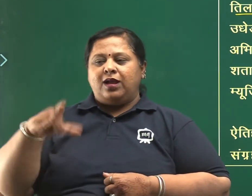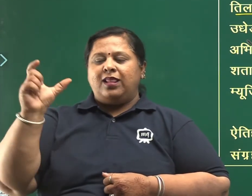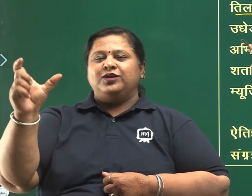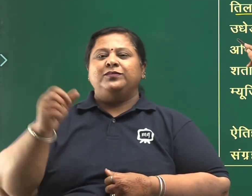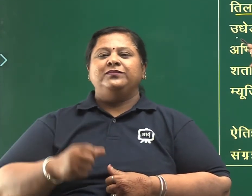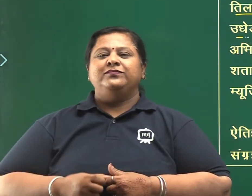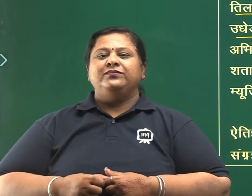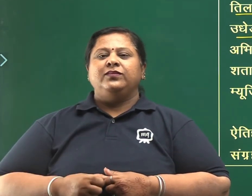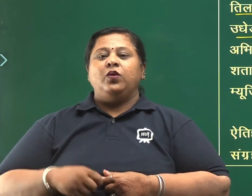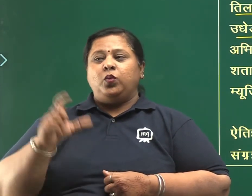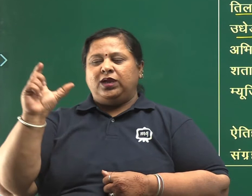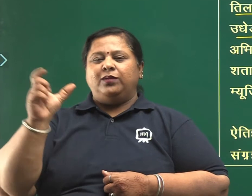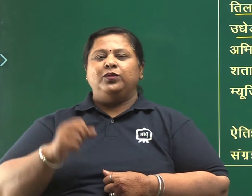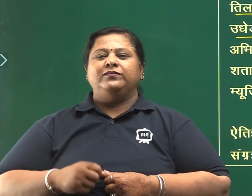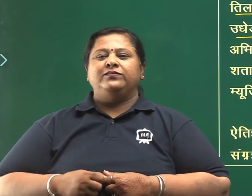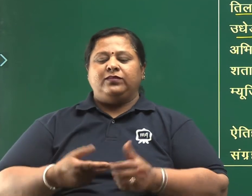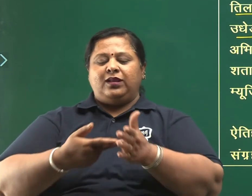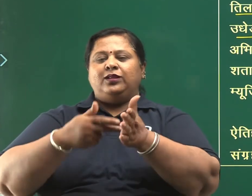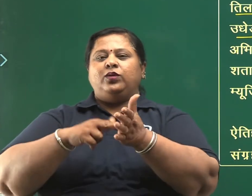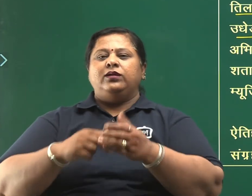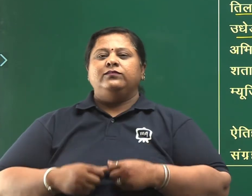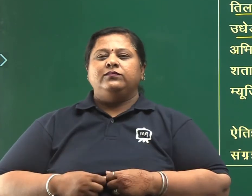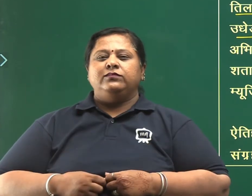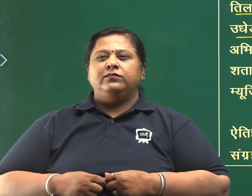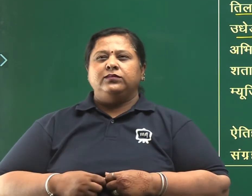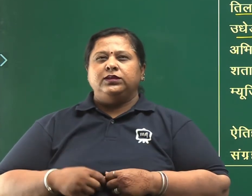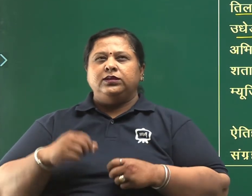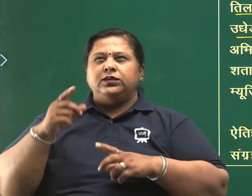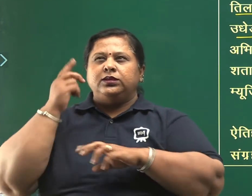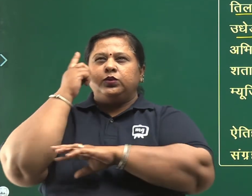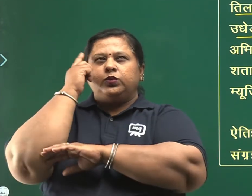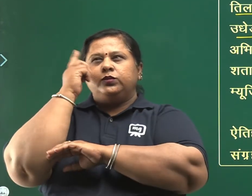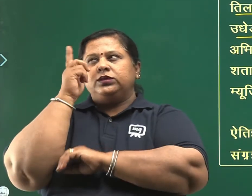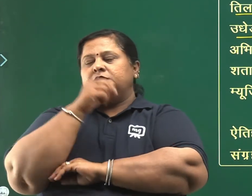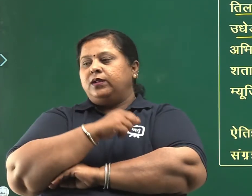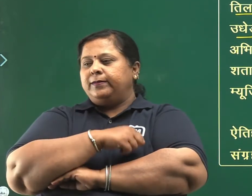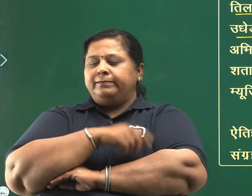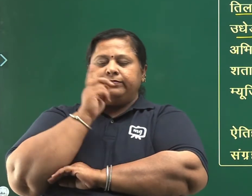शब्द उधेड़बुन, अर्थ होगा सोच विचार।